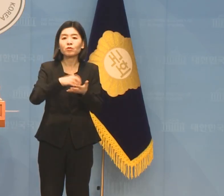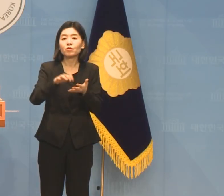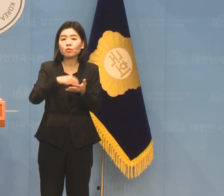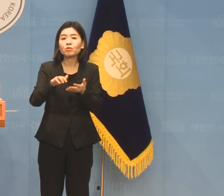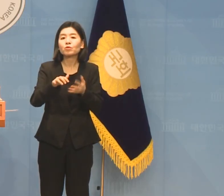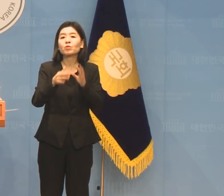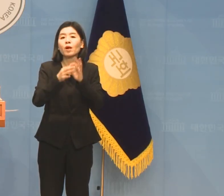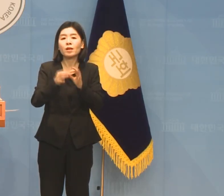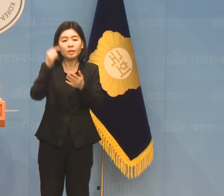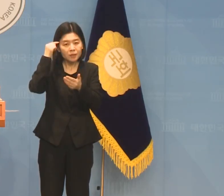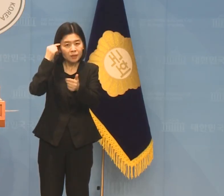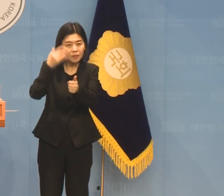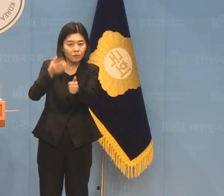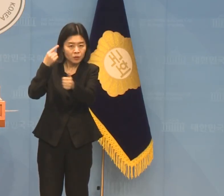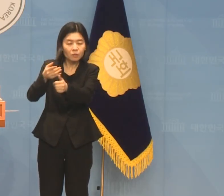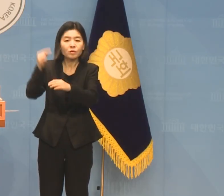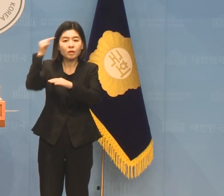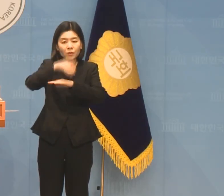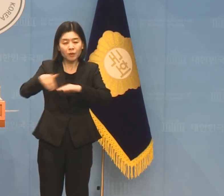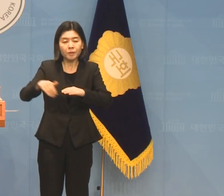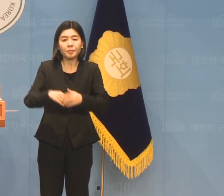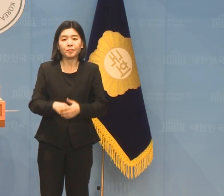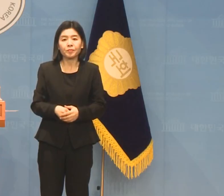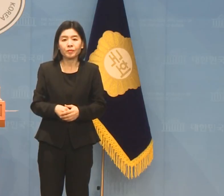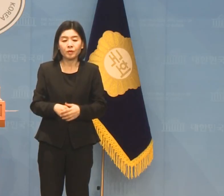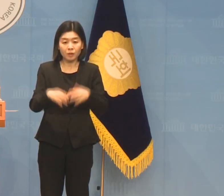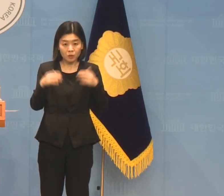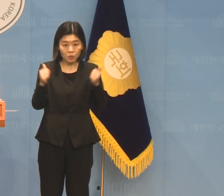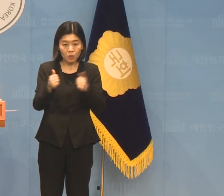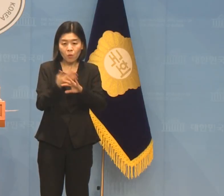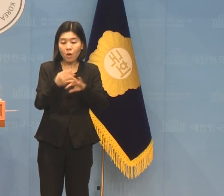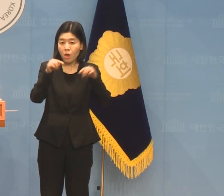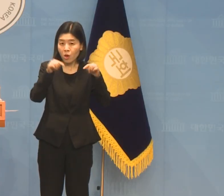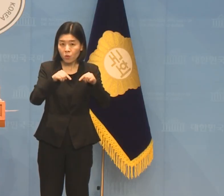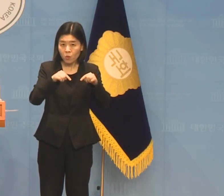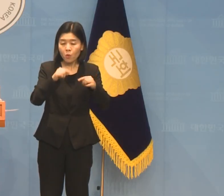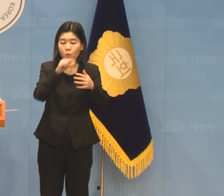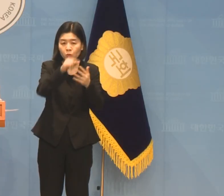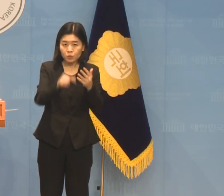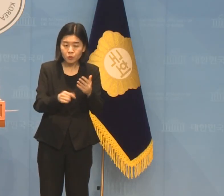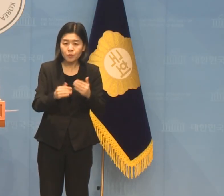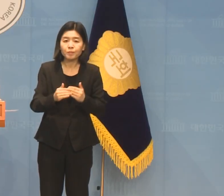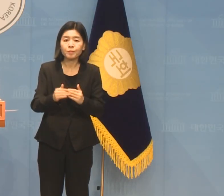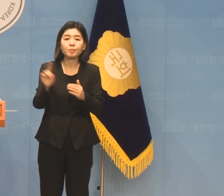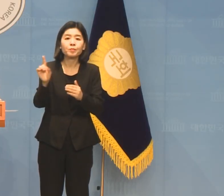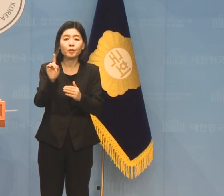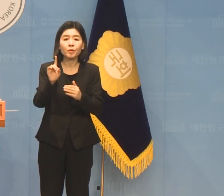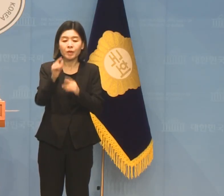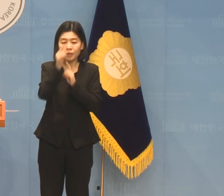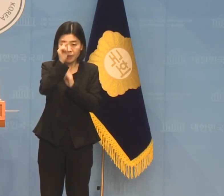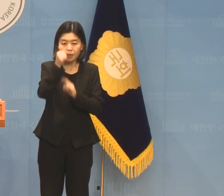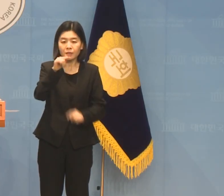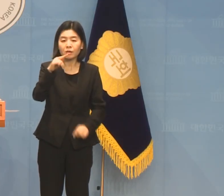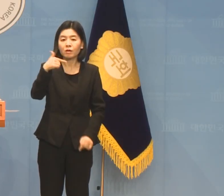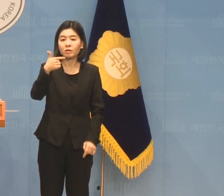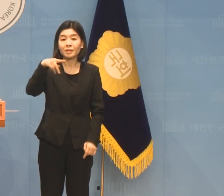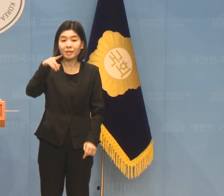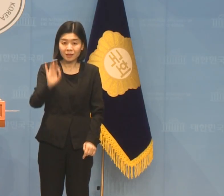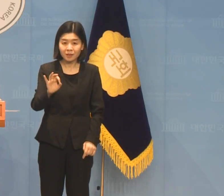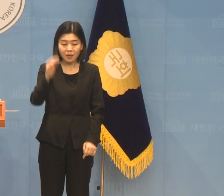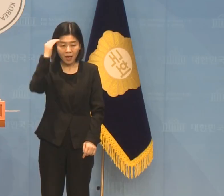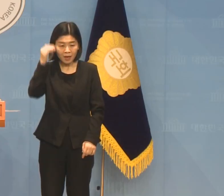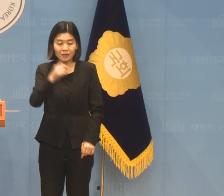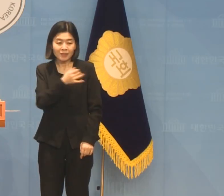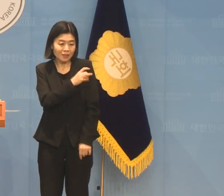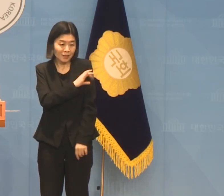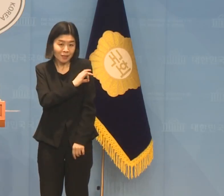실시할 예정입니다. 다음은 의회 외교 일정입니다. 이현승 한 칠레 의원 친선